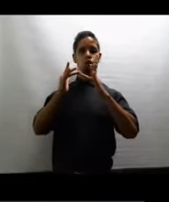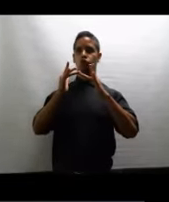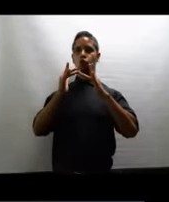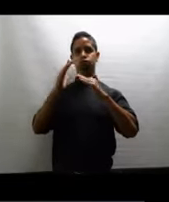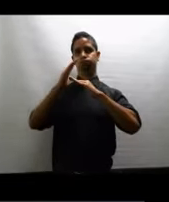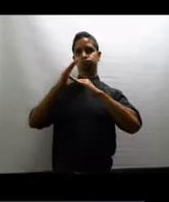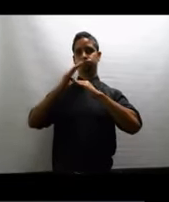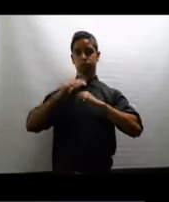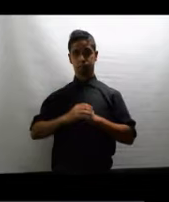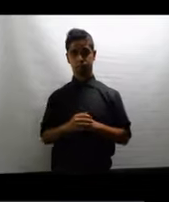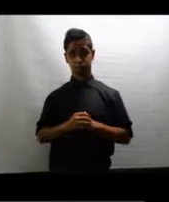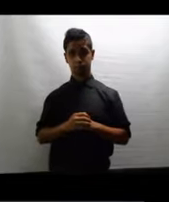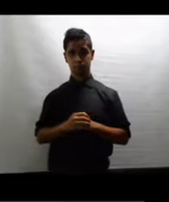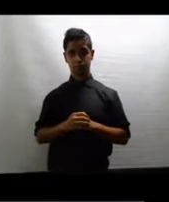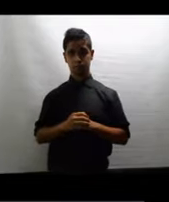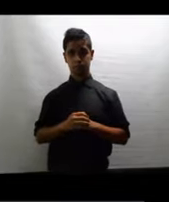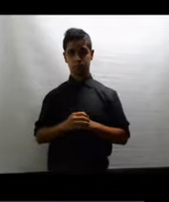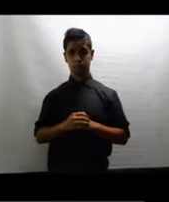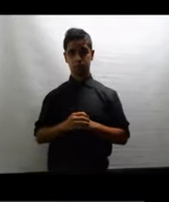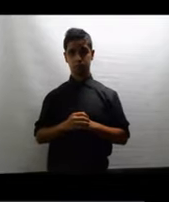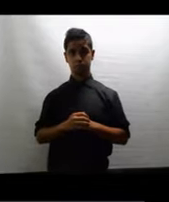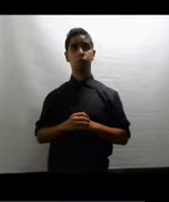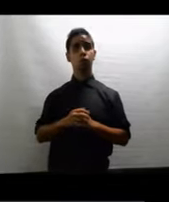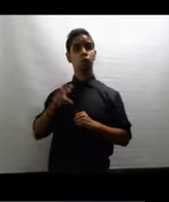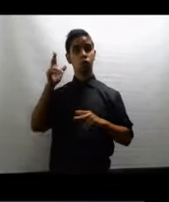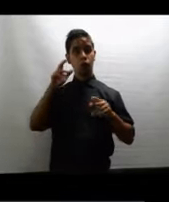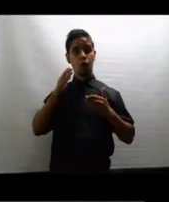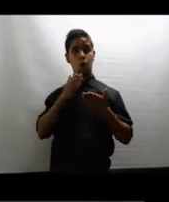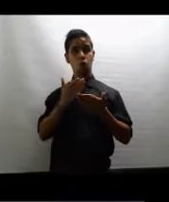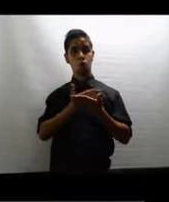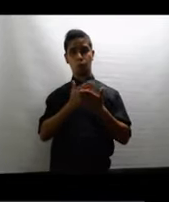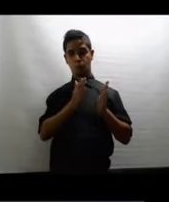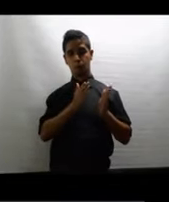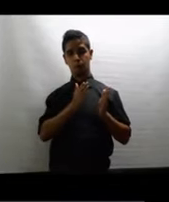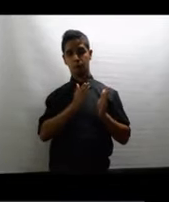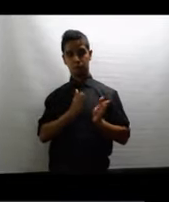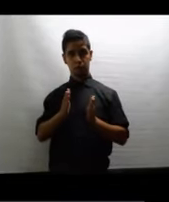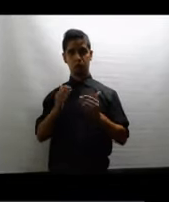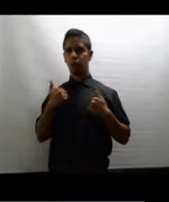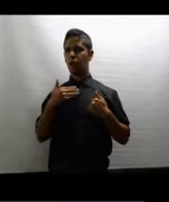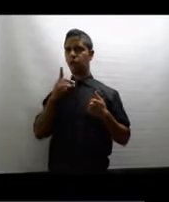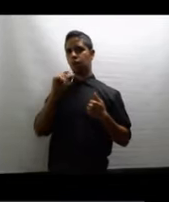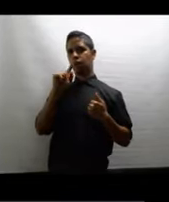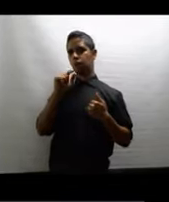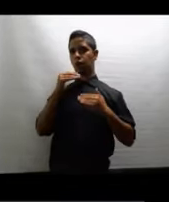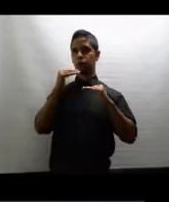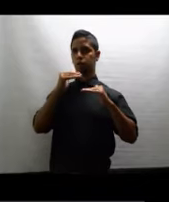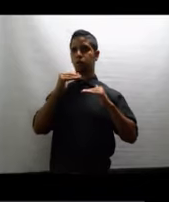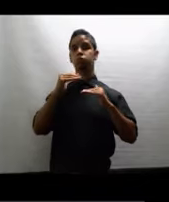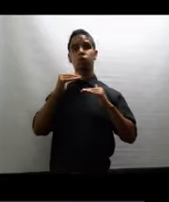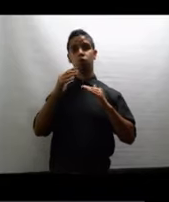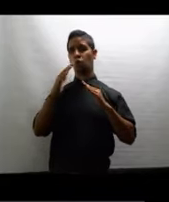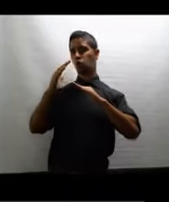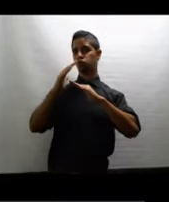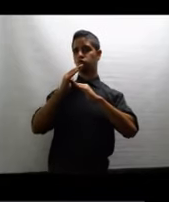Rico? Oye esto, con los nuevos planes ahora tienes data ilimitada y con la mejor